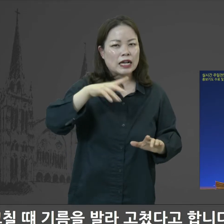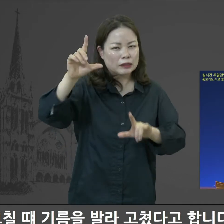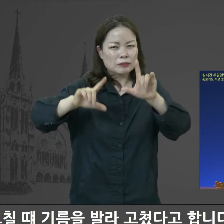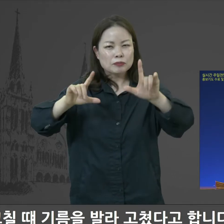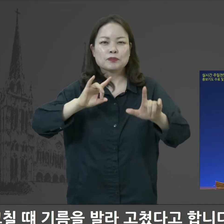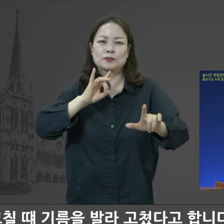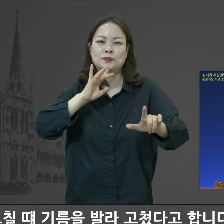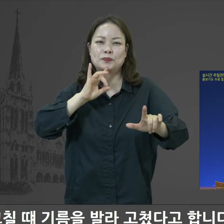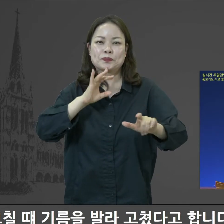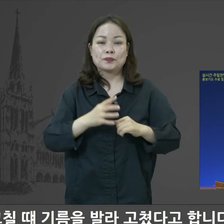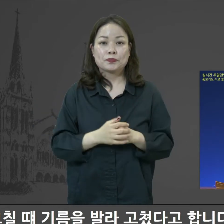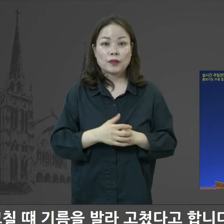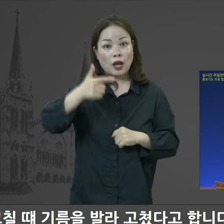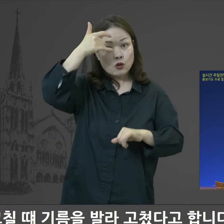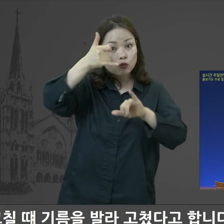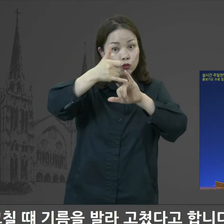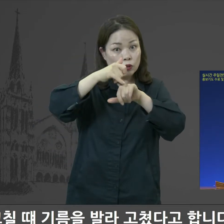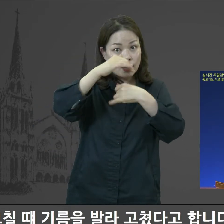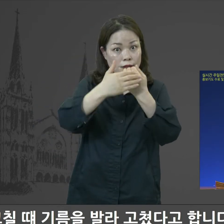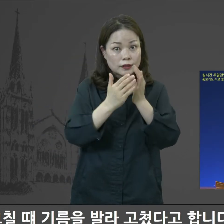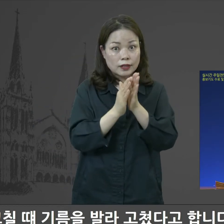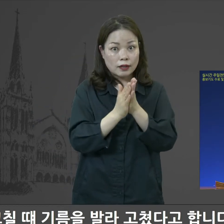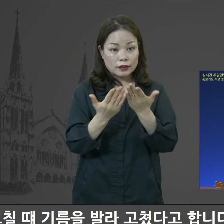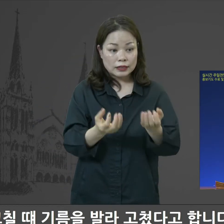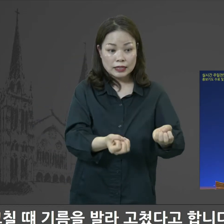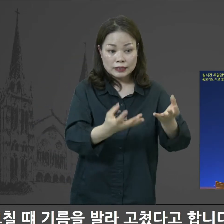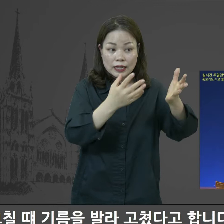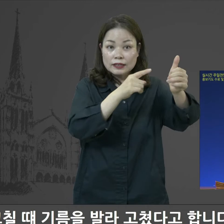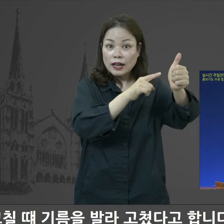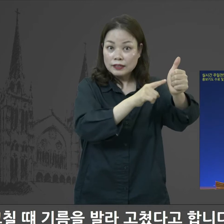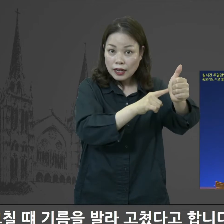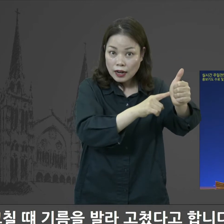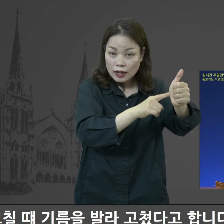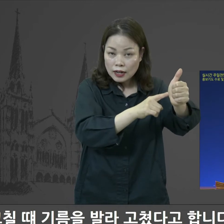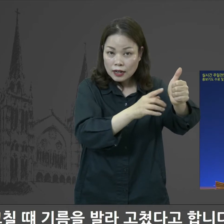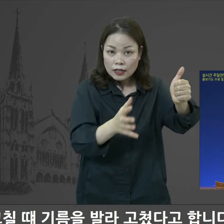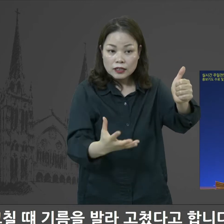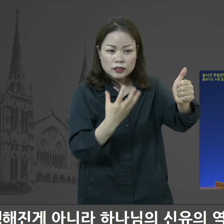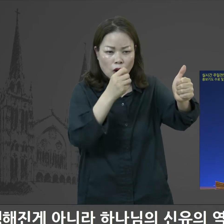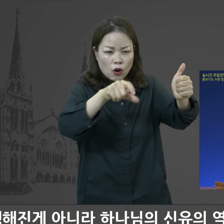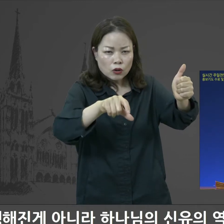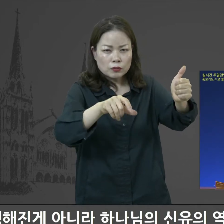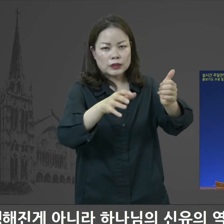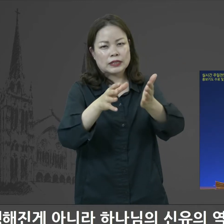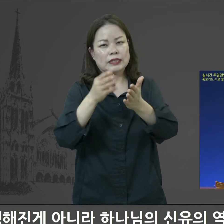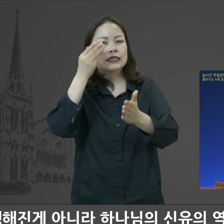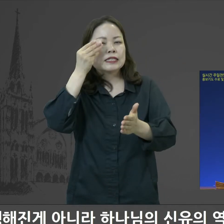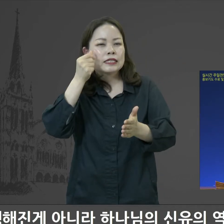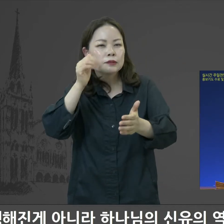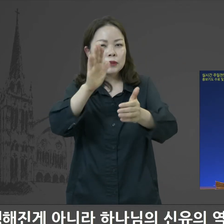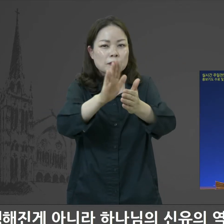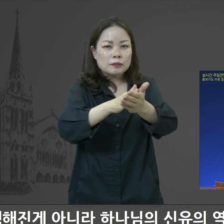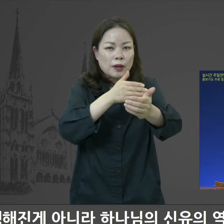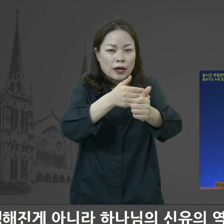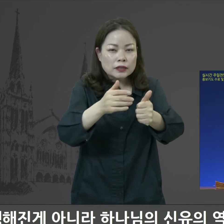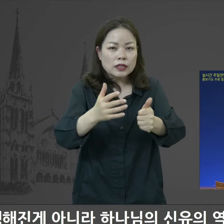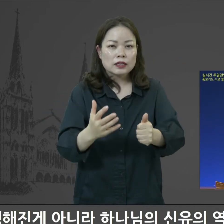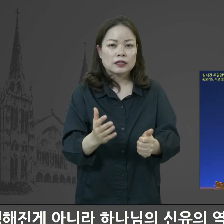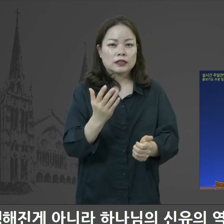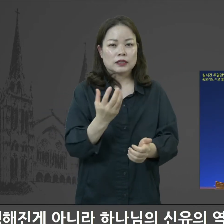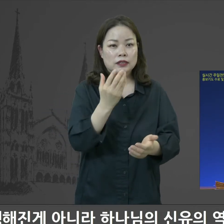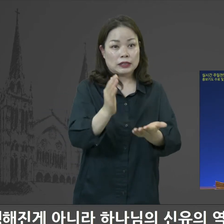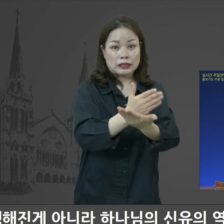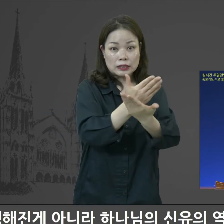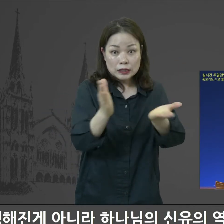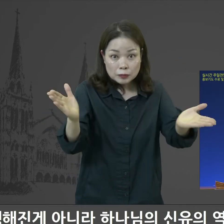있습니다. 또 구약 성경을 보면 제사장들이나 성물들의 기름을 발랐습니다. 성별하는